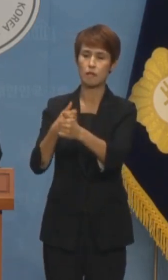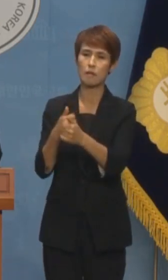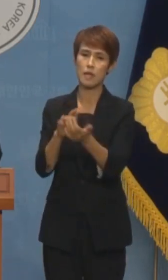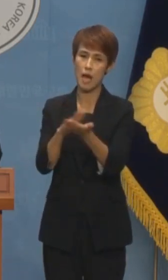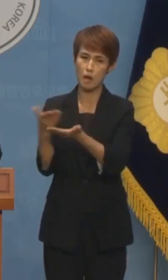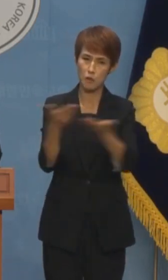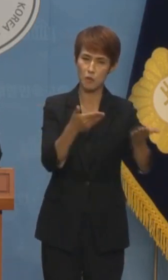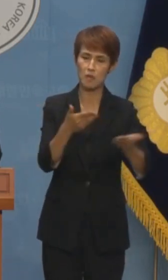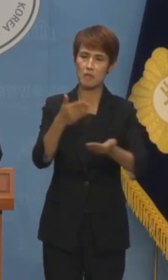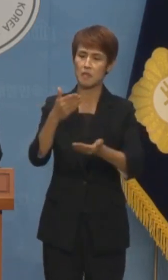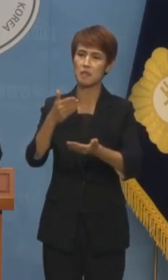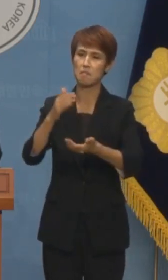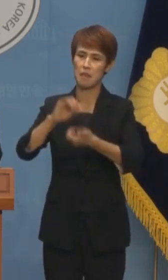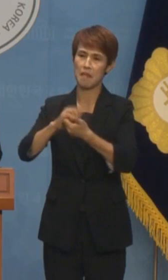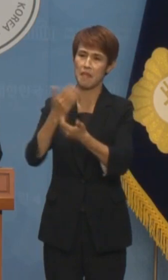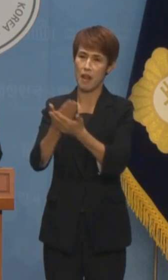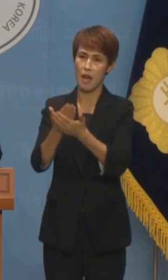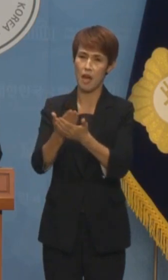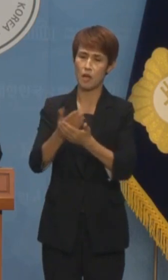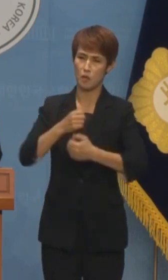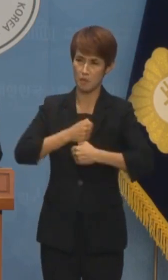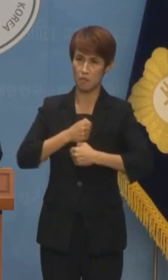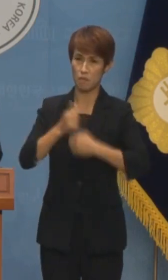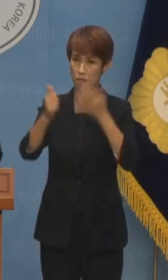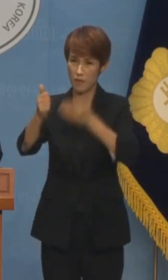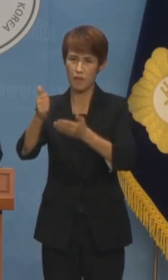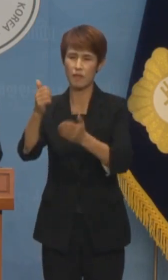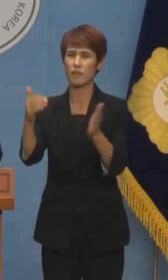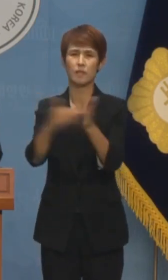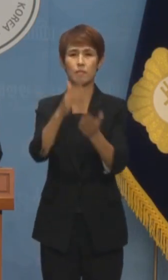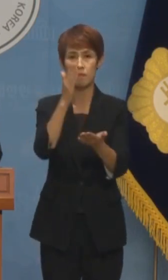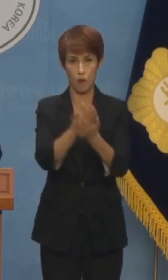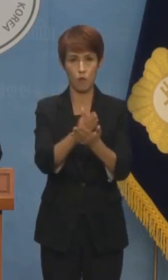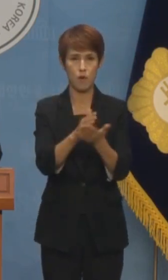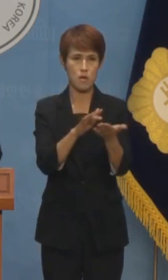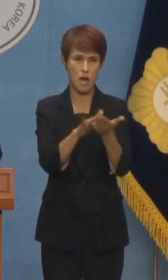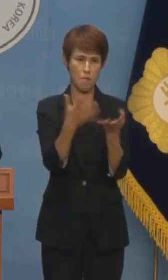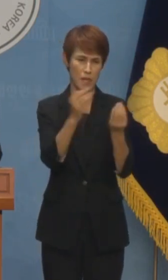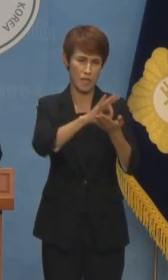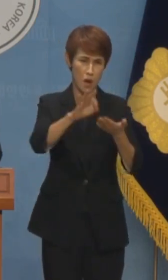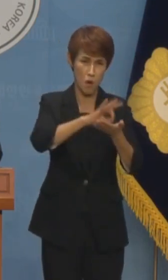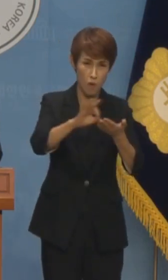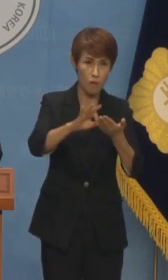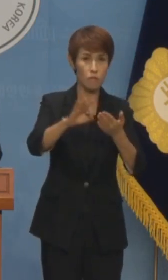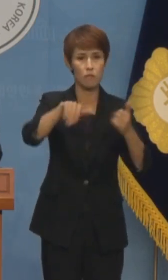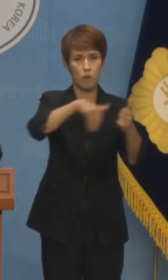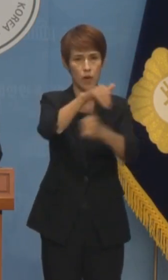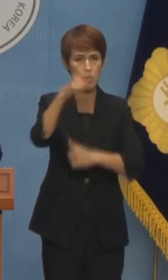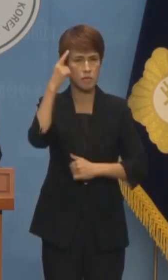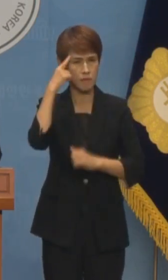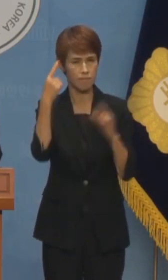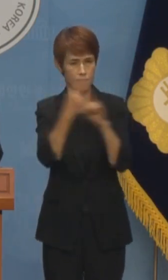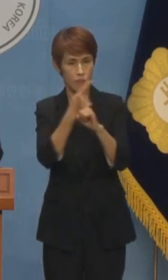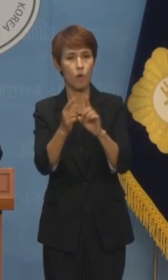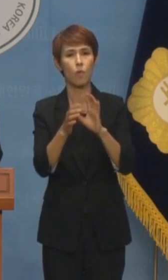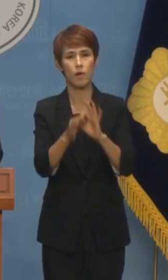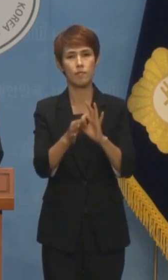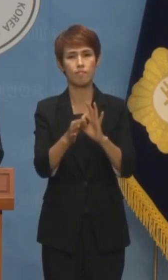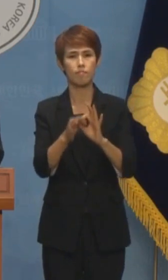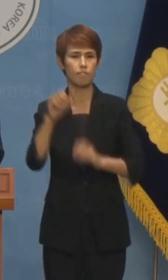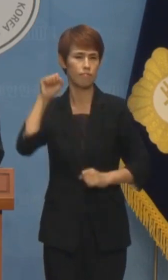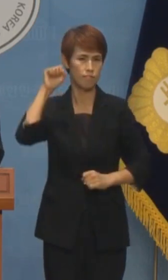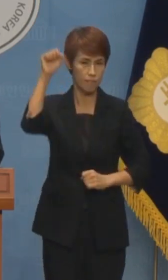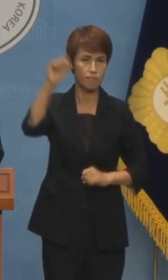방문과 다름없는 점검 사업에 그치지 말고 근본적으로 약물 오남용 현상과 인식 개선을 위한 캠페인에 나서